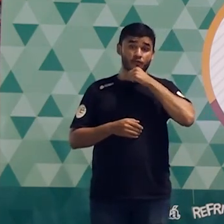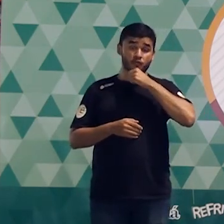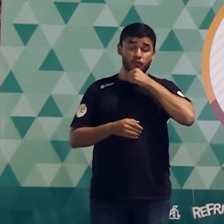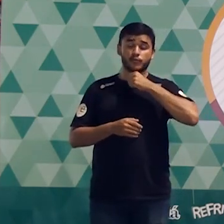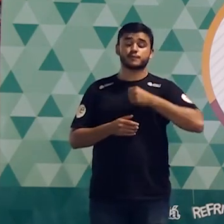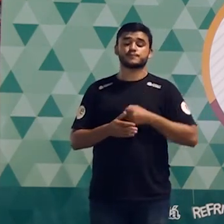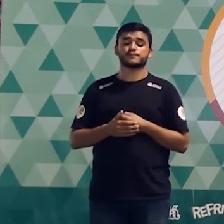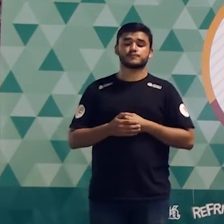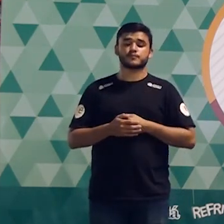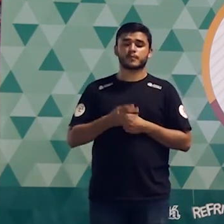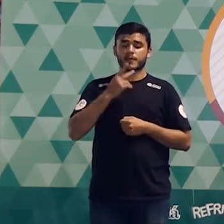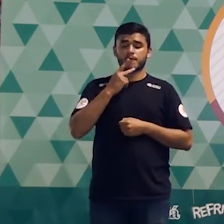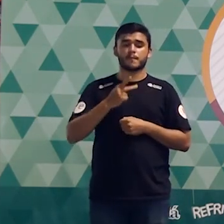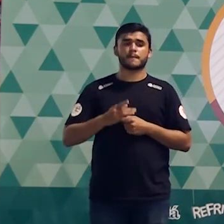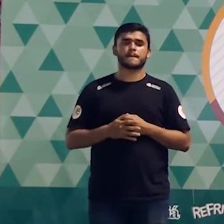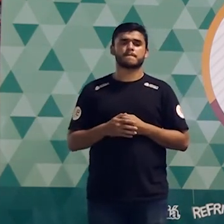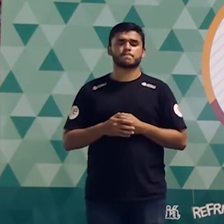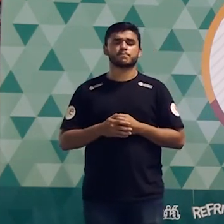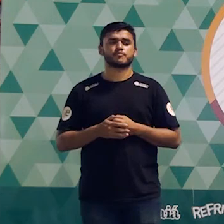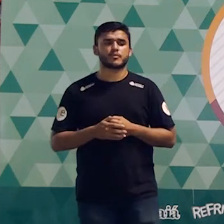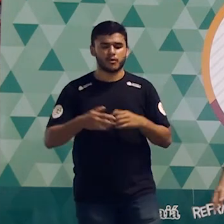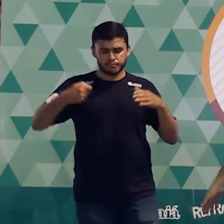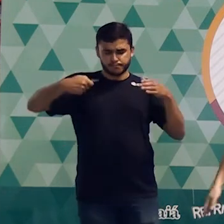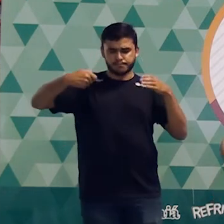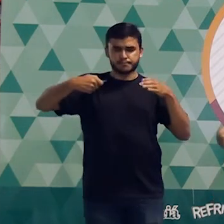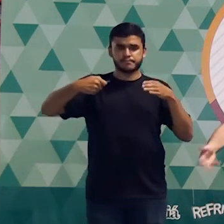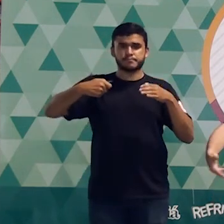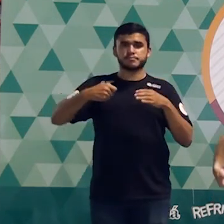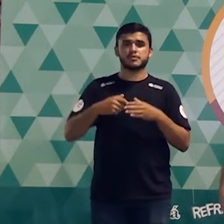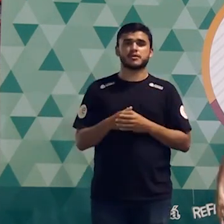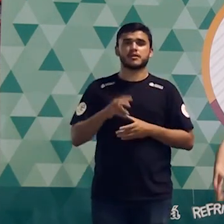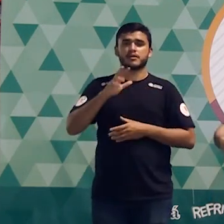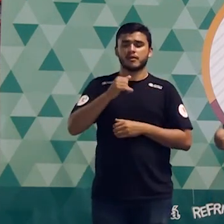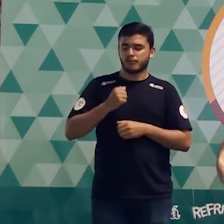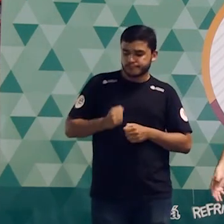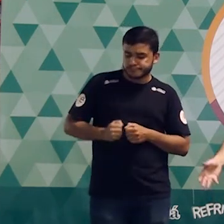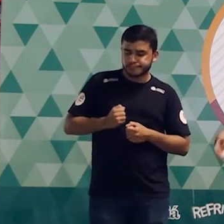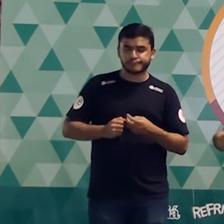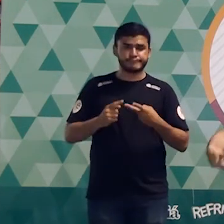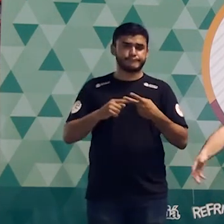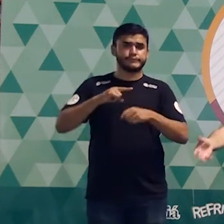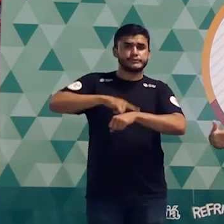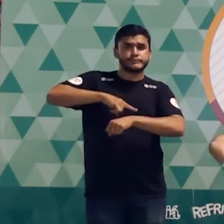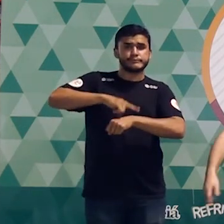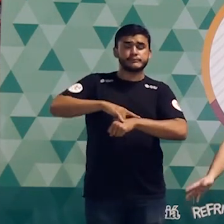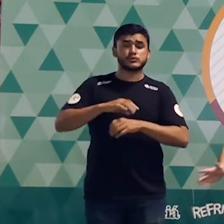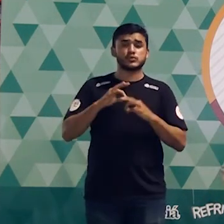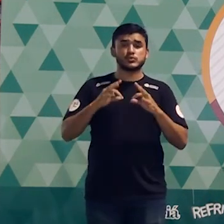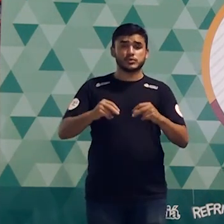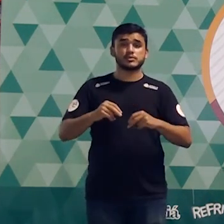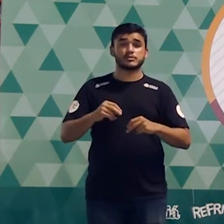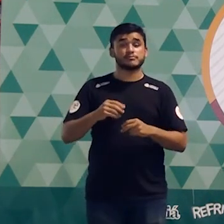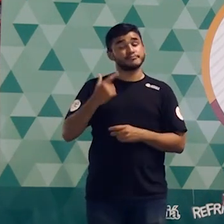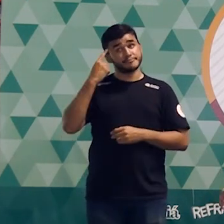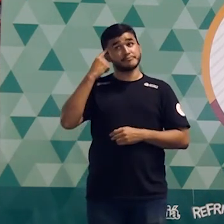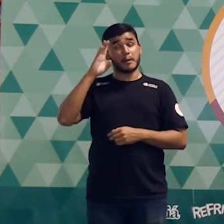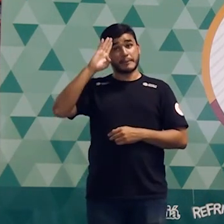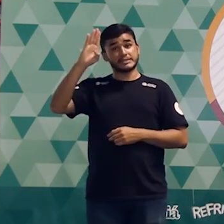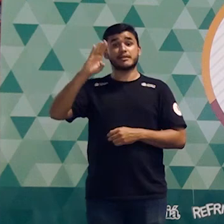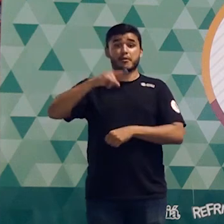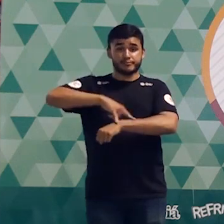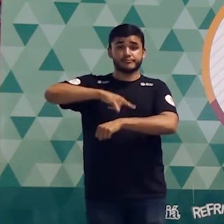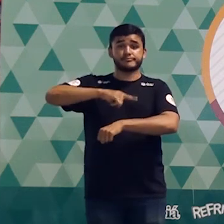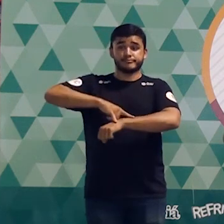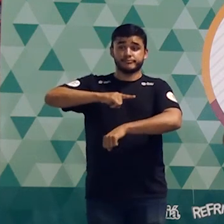Mas o fato é que o pinico era um recipientezinho básico onde a gente colocava as nossas necessidades fisiológicas, de preferência líquidas ali,